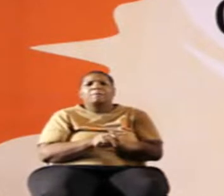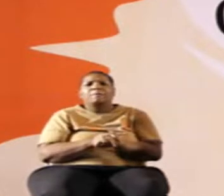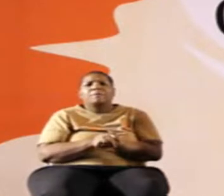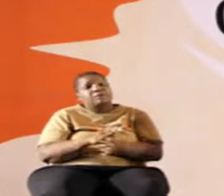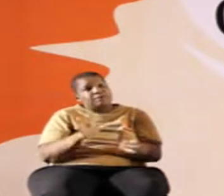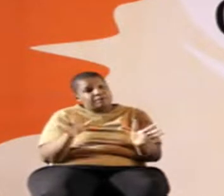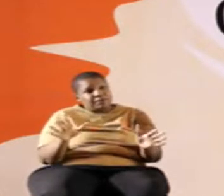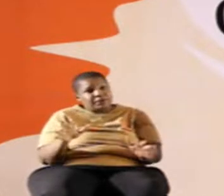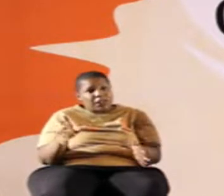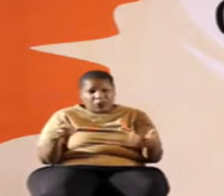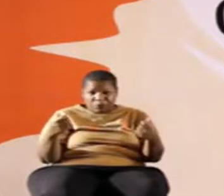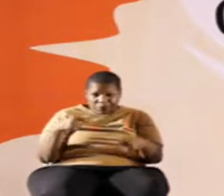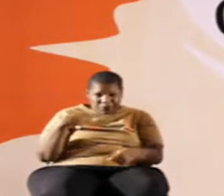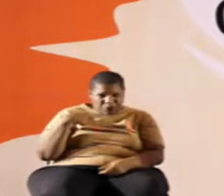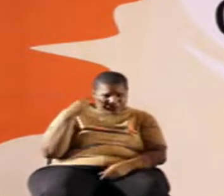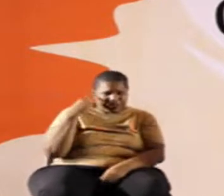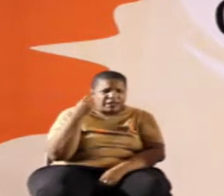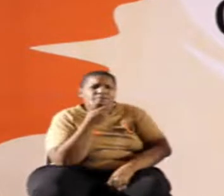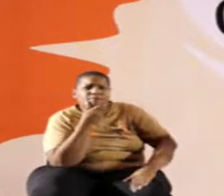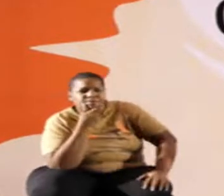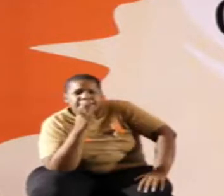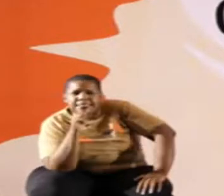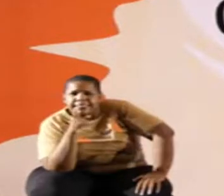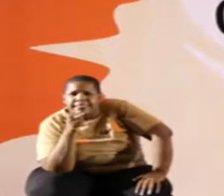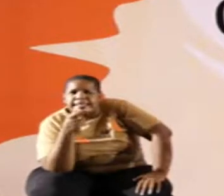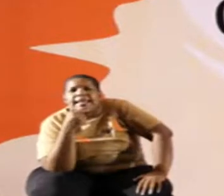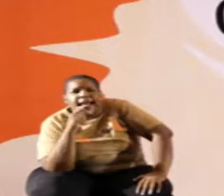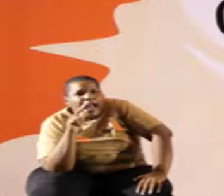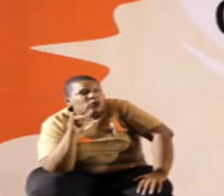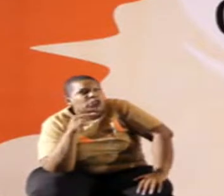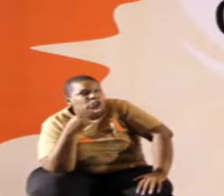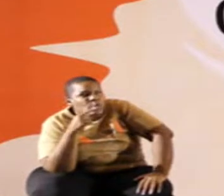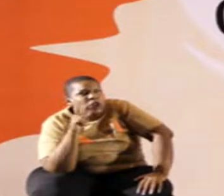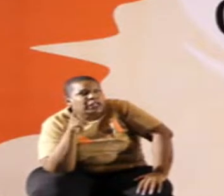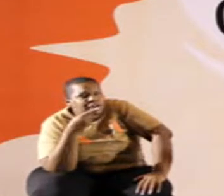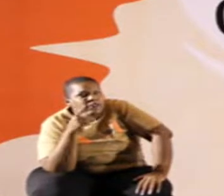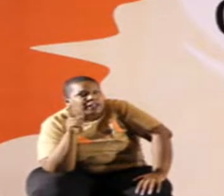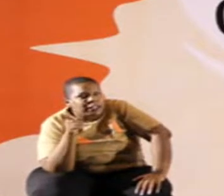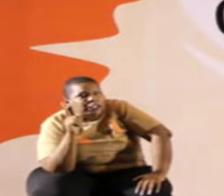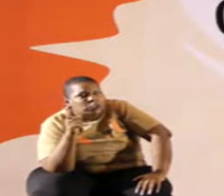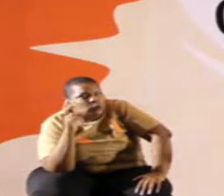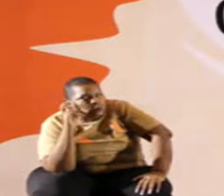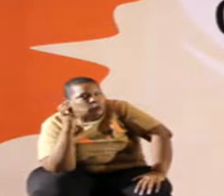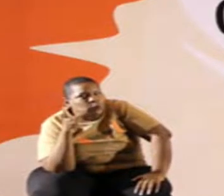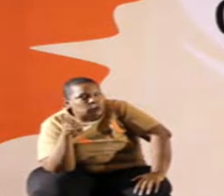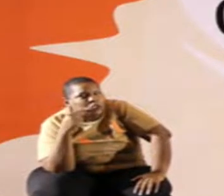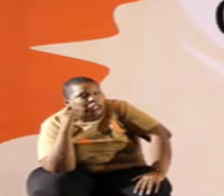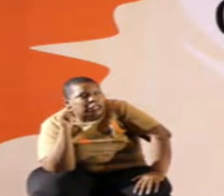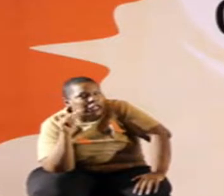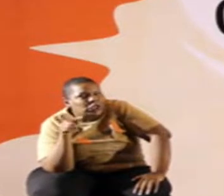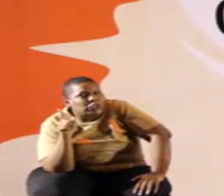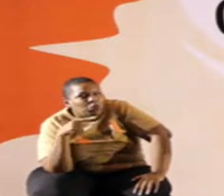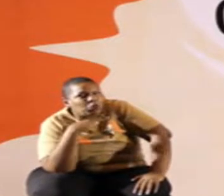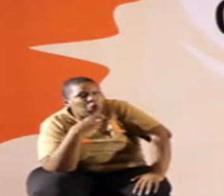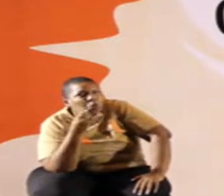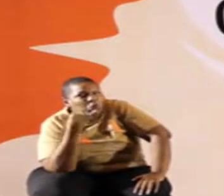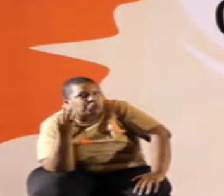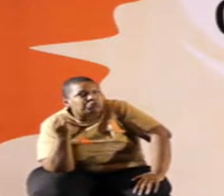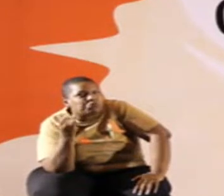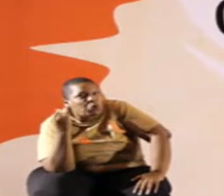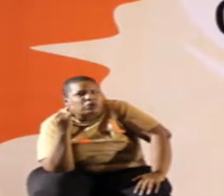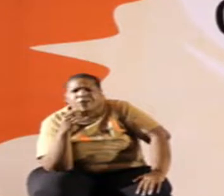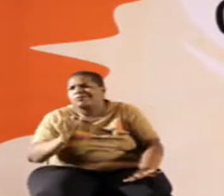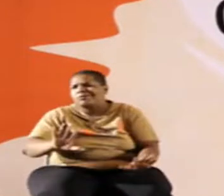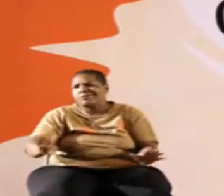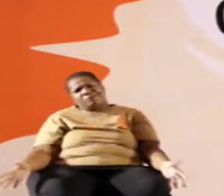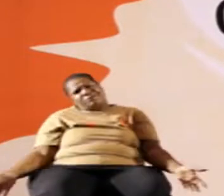Veja, precisa pensar, será que a Alcione está dizendo que na cultura, na tradição, tem elementos importantes que